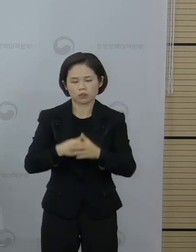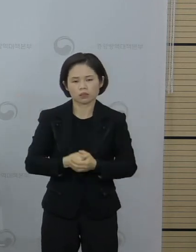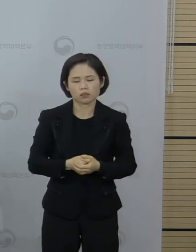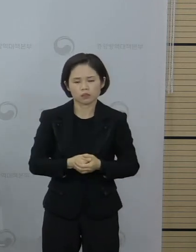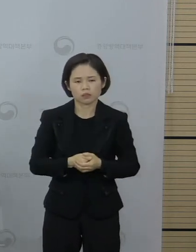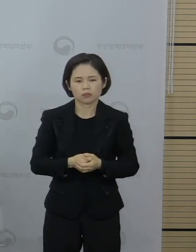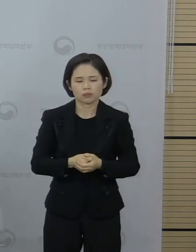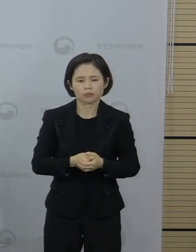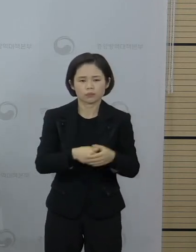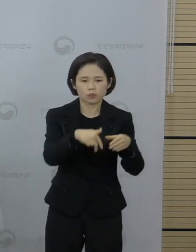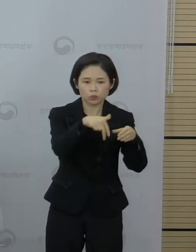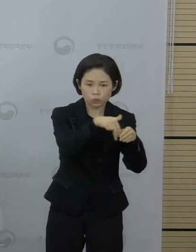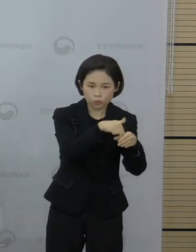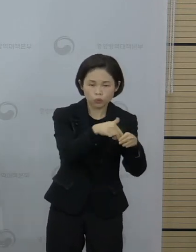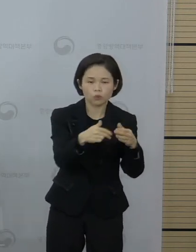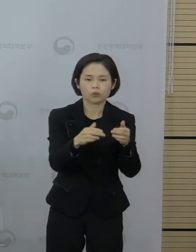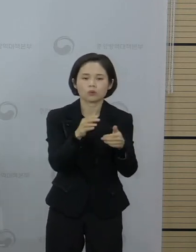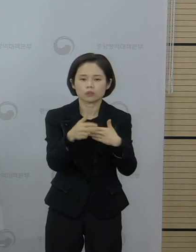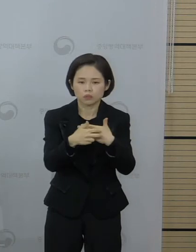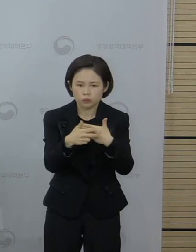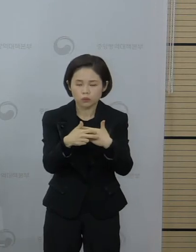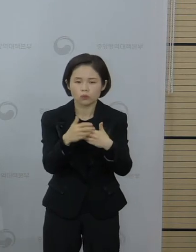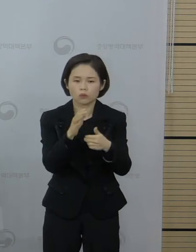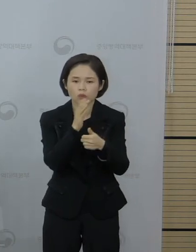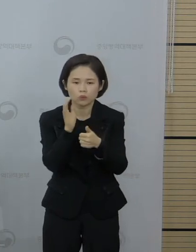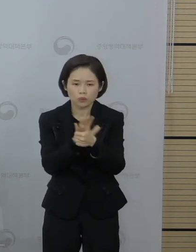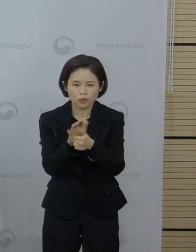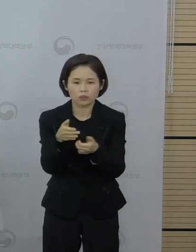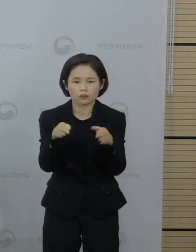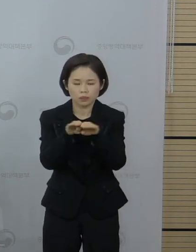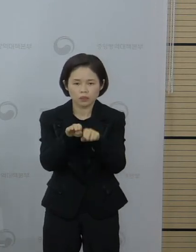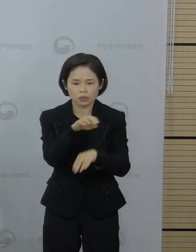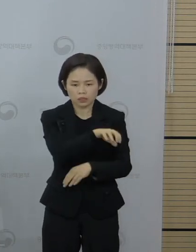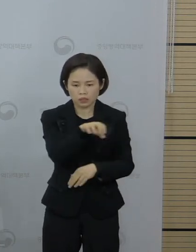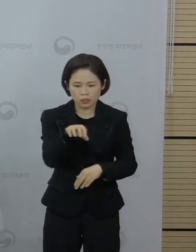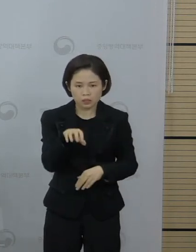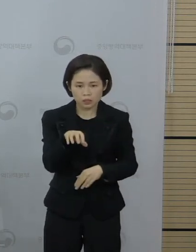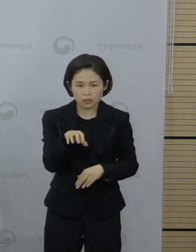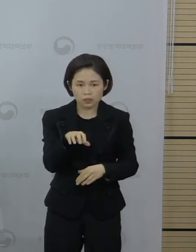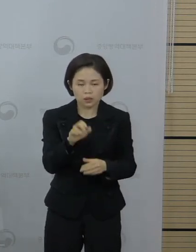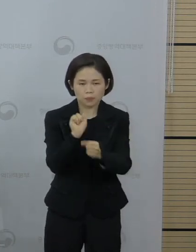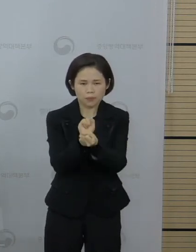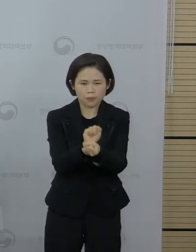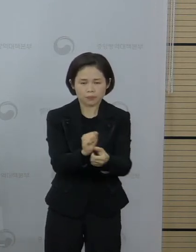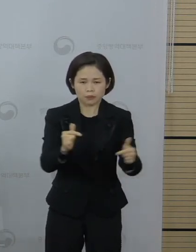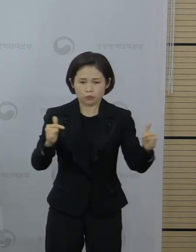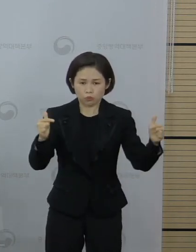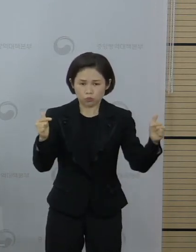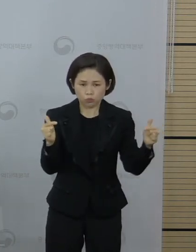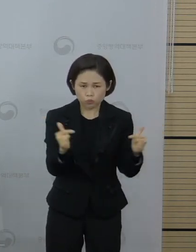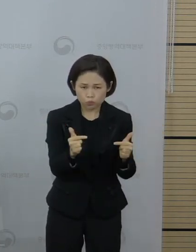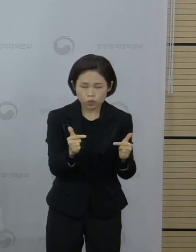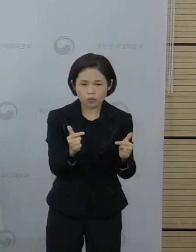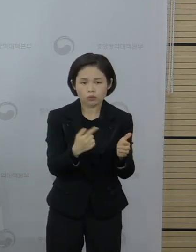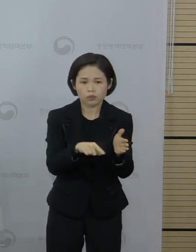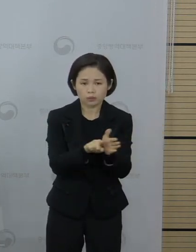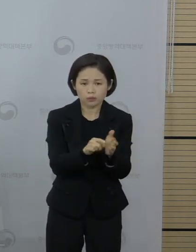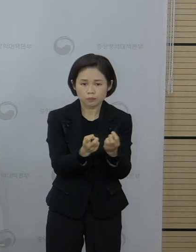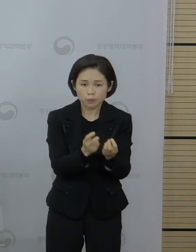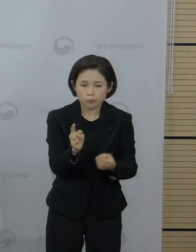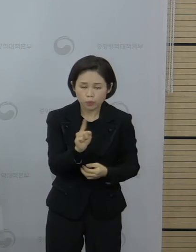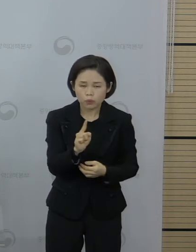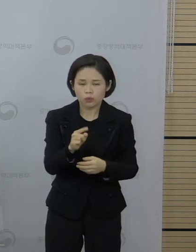이러한 종교시설, 의료기관, 요양시설, 사업장에서의 집단 발생을 줄이기 위해서 모든